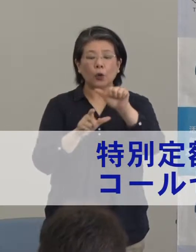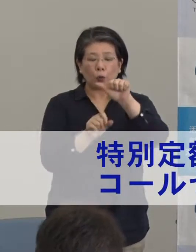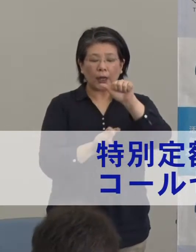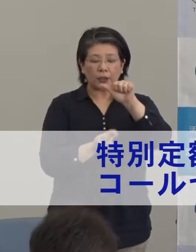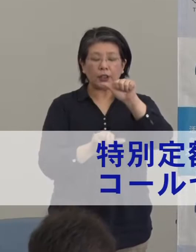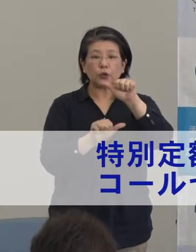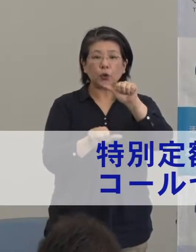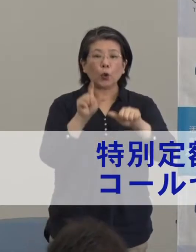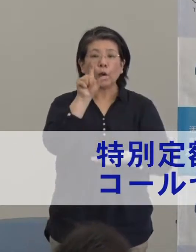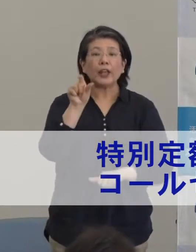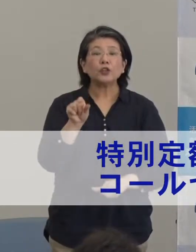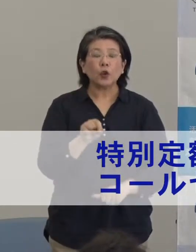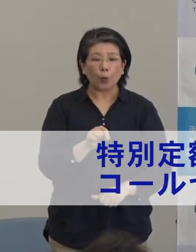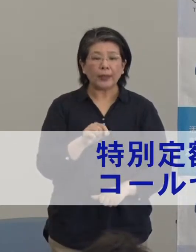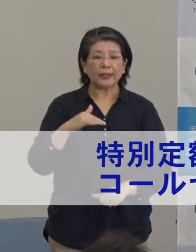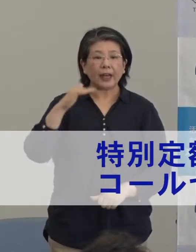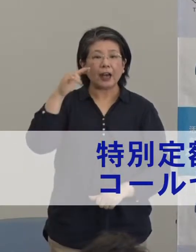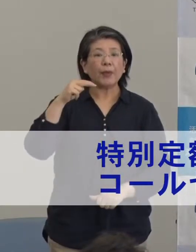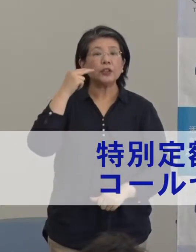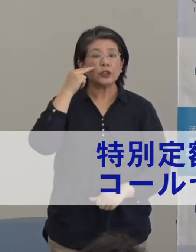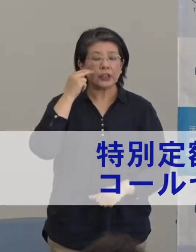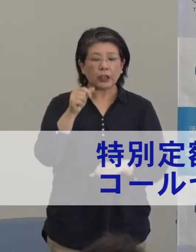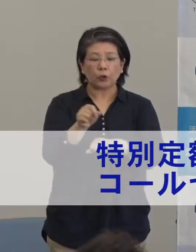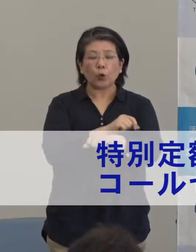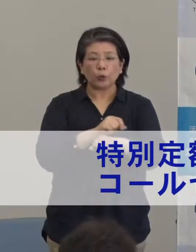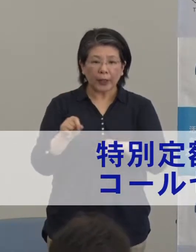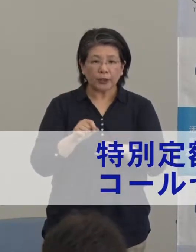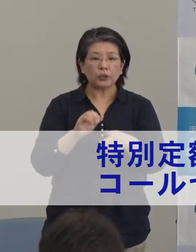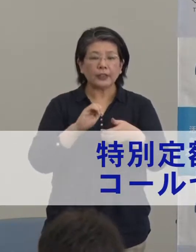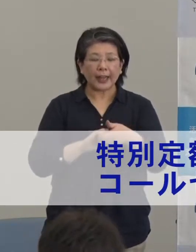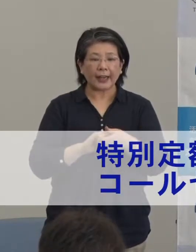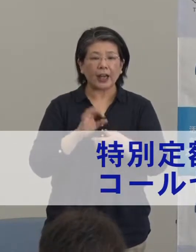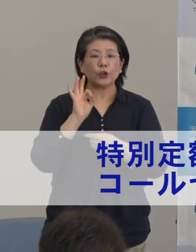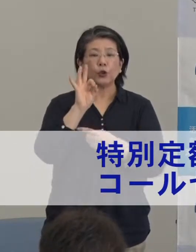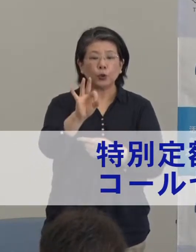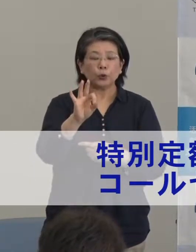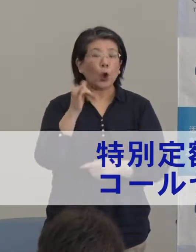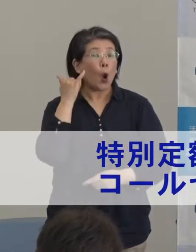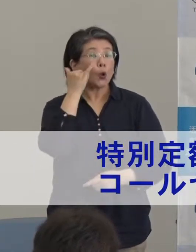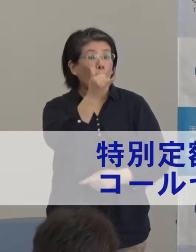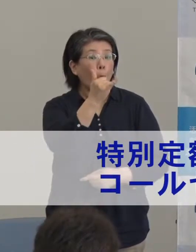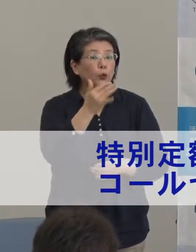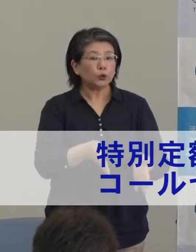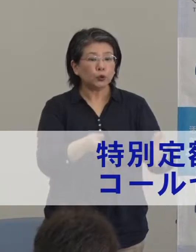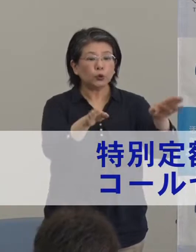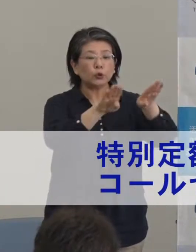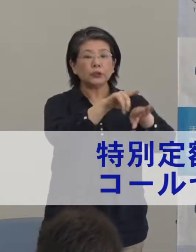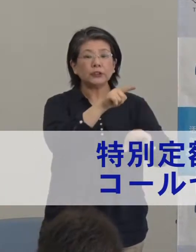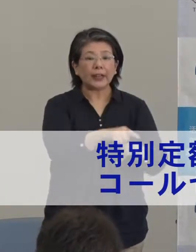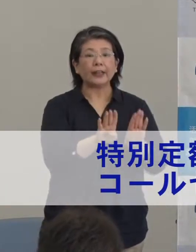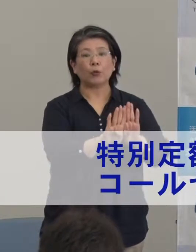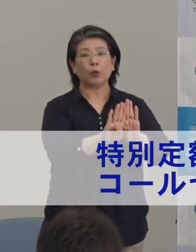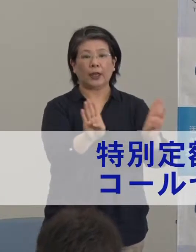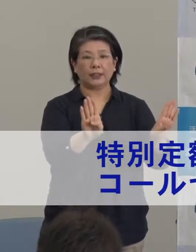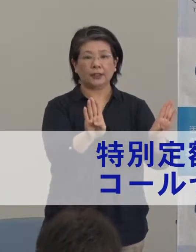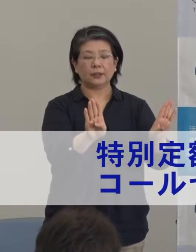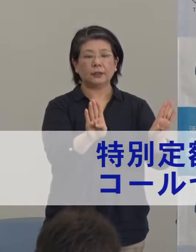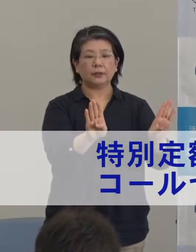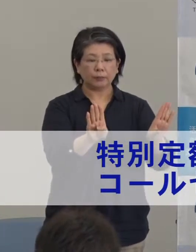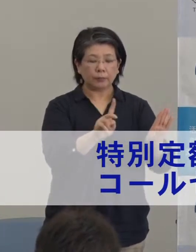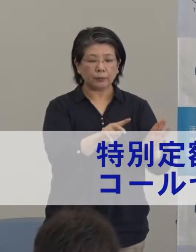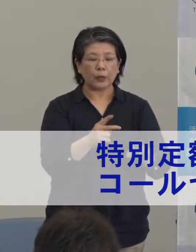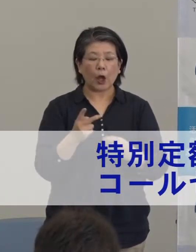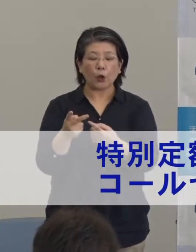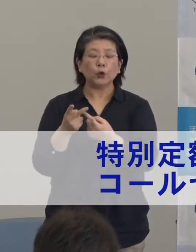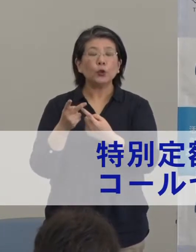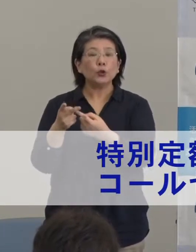月曜日から、高松市特別定額給付金のコールセンターを開設をいたします。郵送